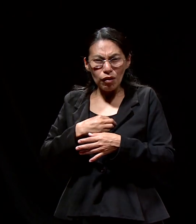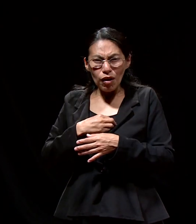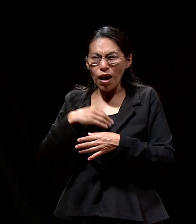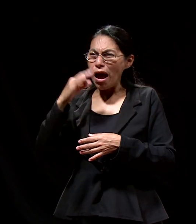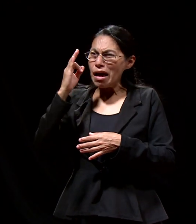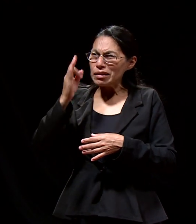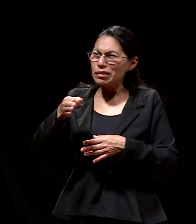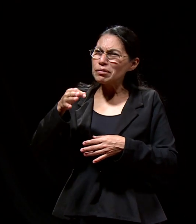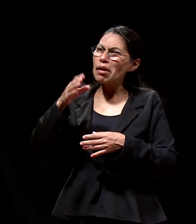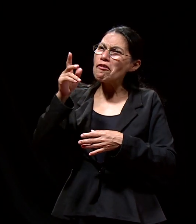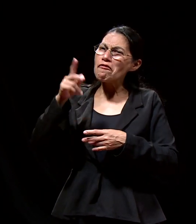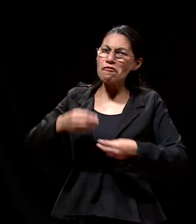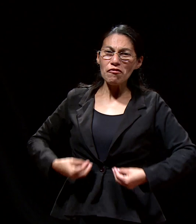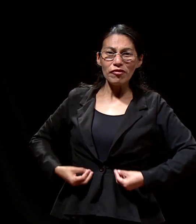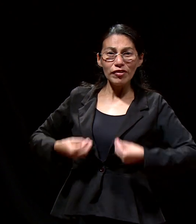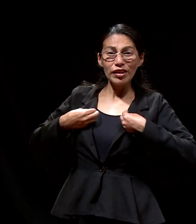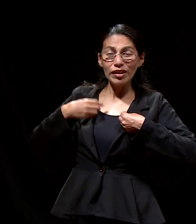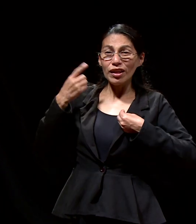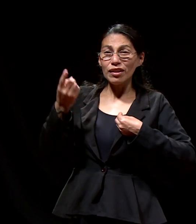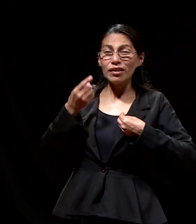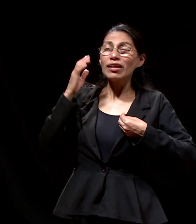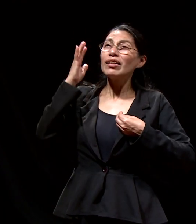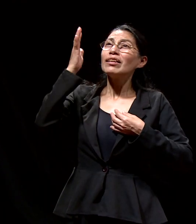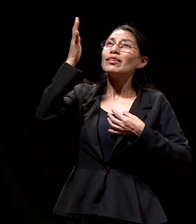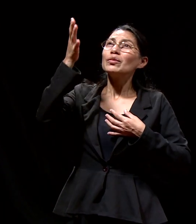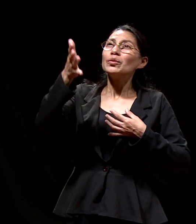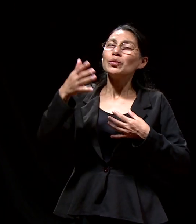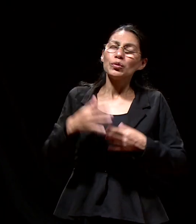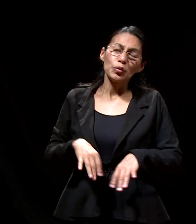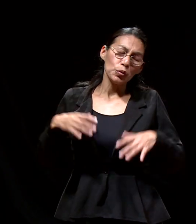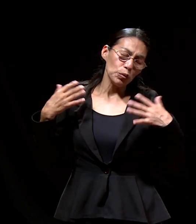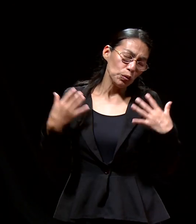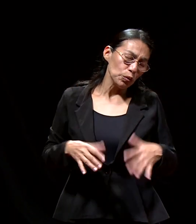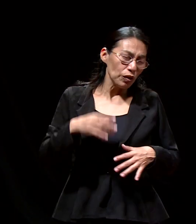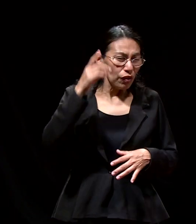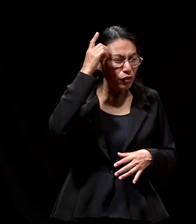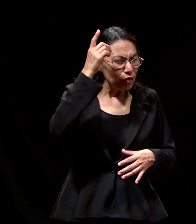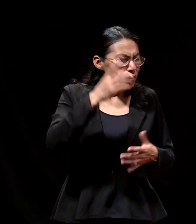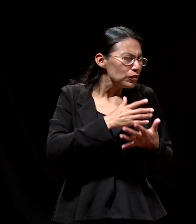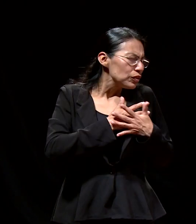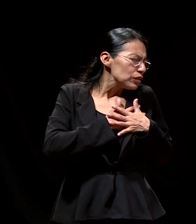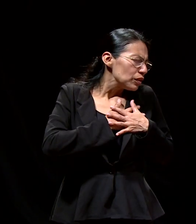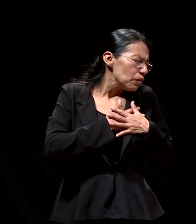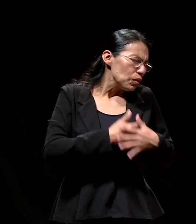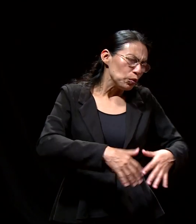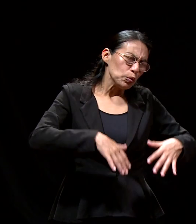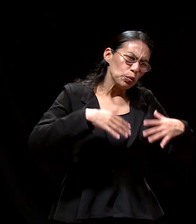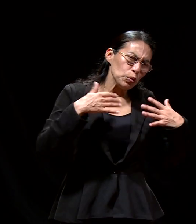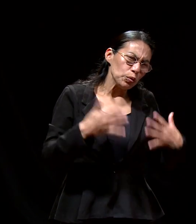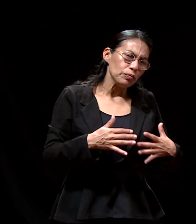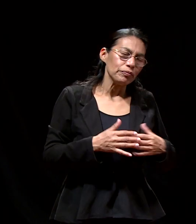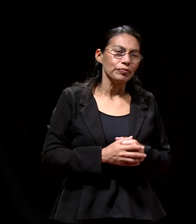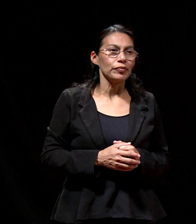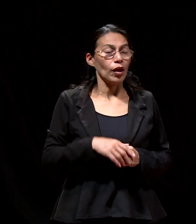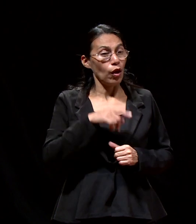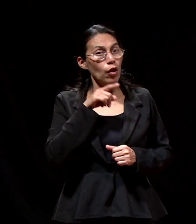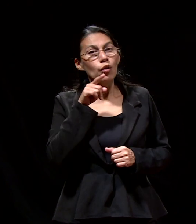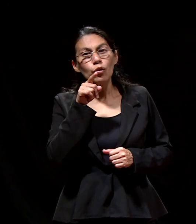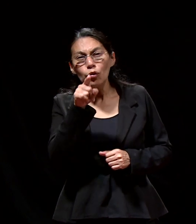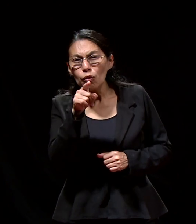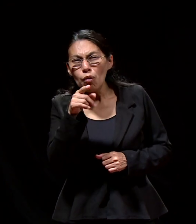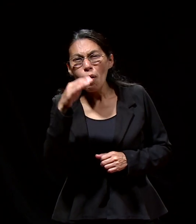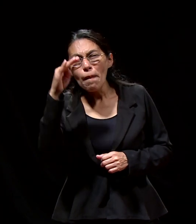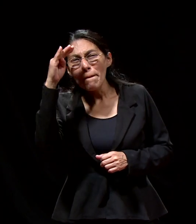como Dios nos ama increíblemente así que si tú has pensado